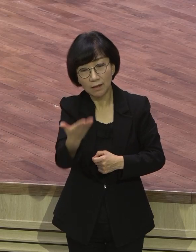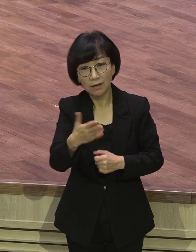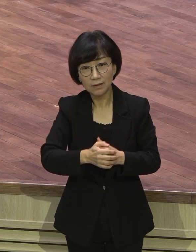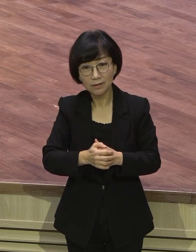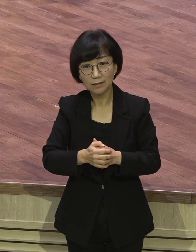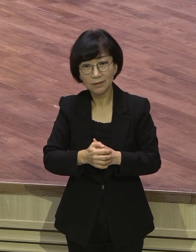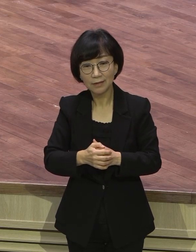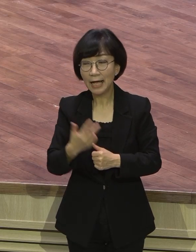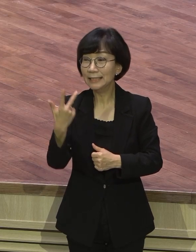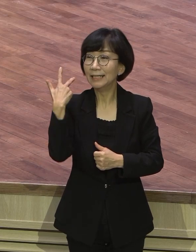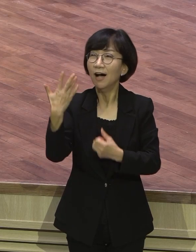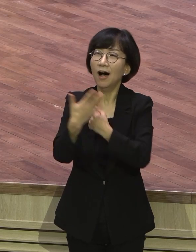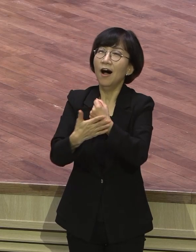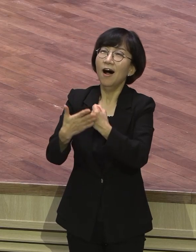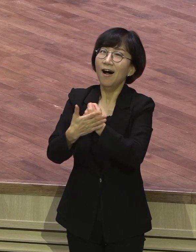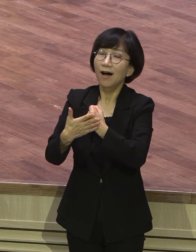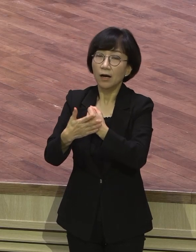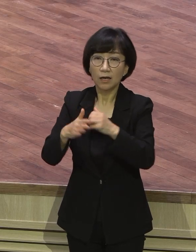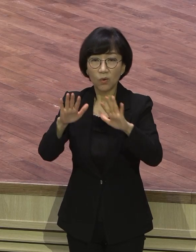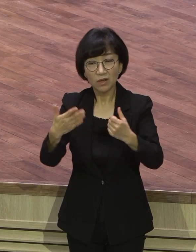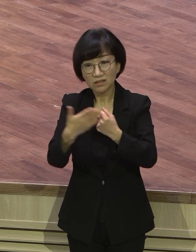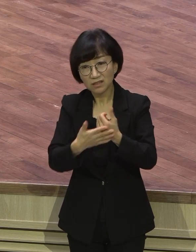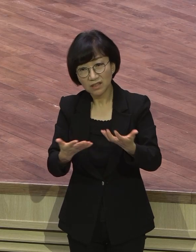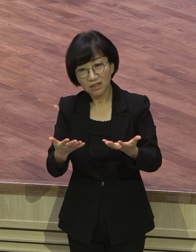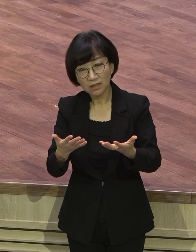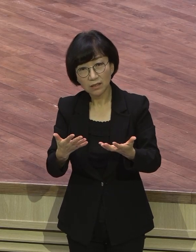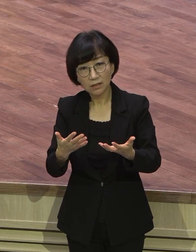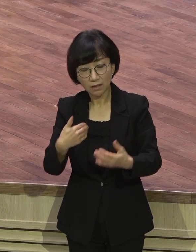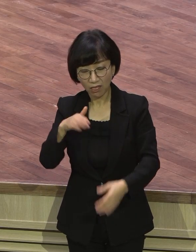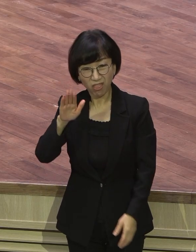어제는 지난주 은혜 말을 못 받았습니까?